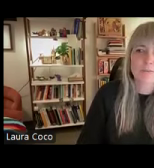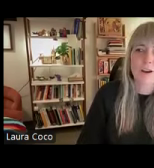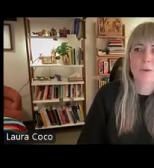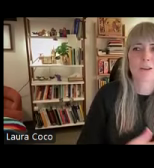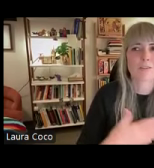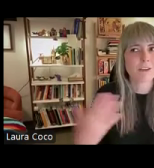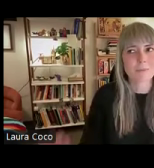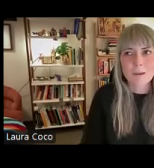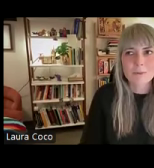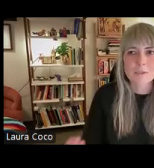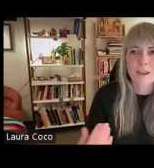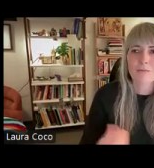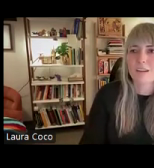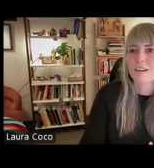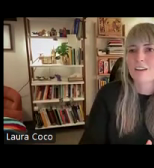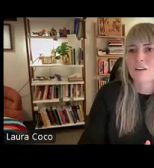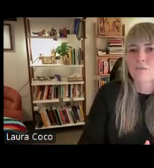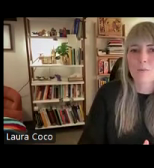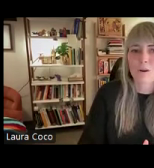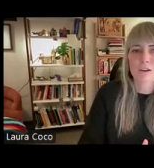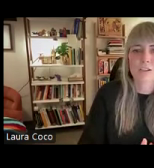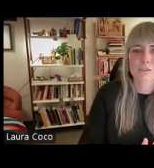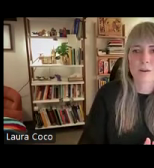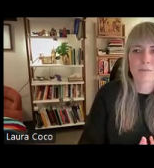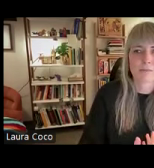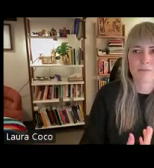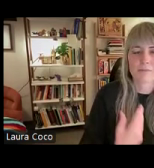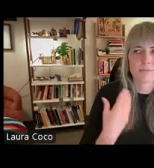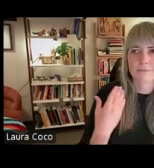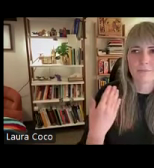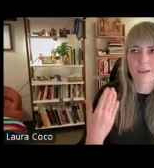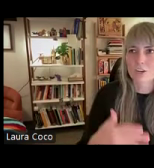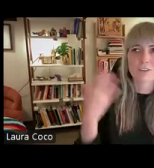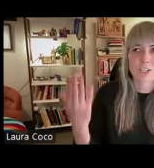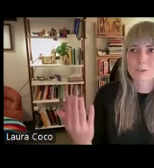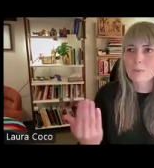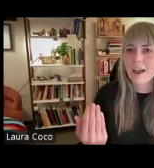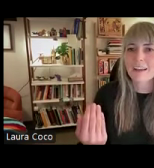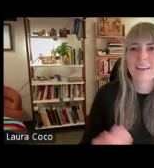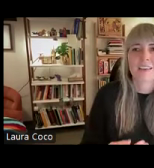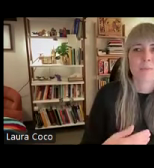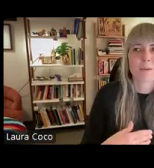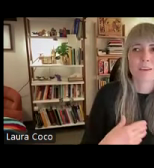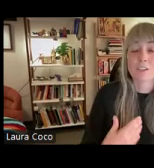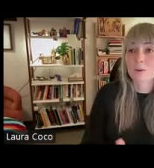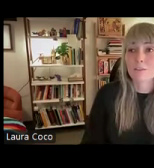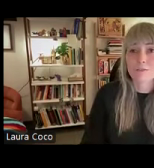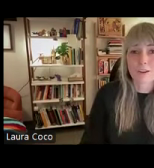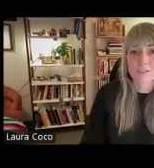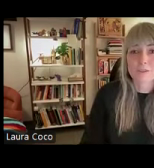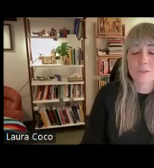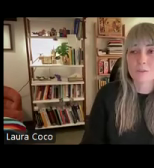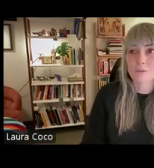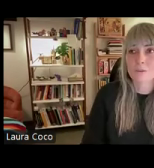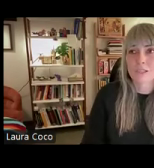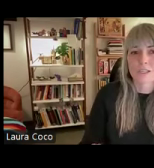experiences trabajo. from farm work. Their family members may have been Ellos han vivido farm experiencias workers personales de from familiares que trabajan en el generations back. campo, I do have a